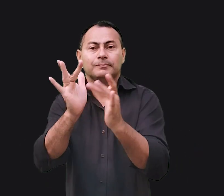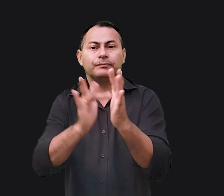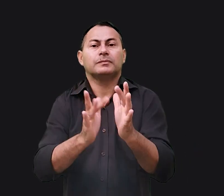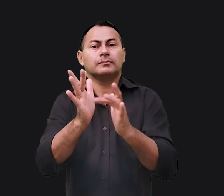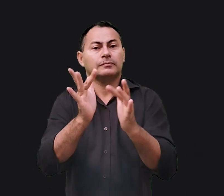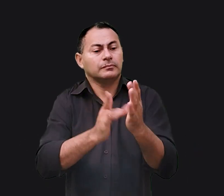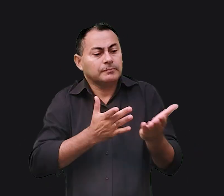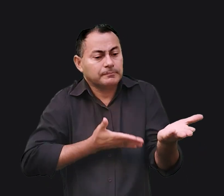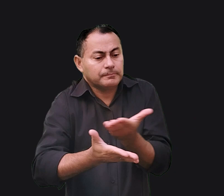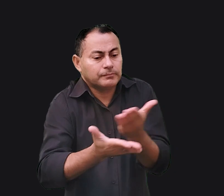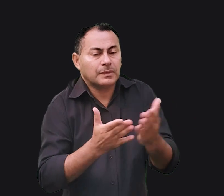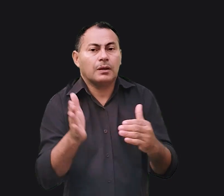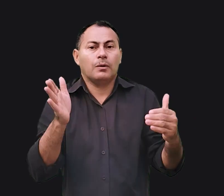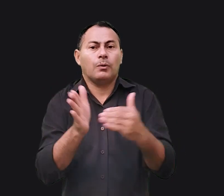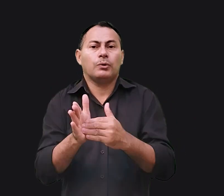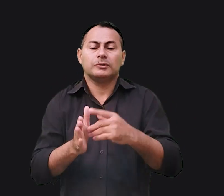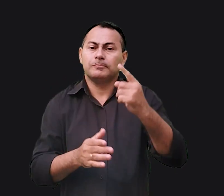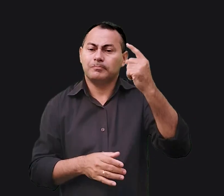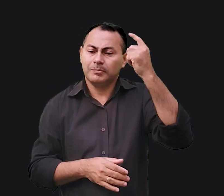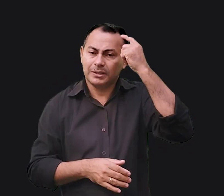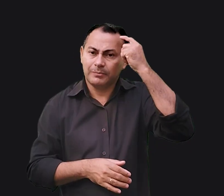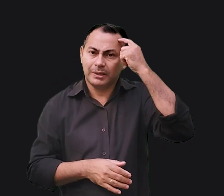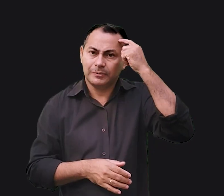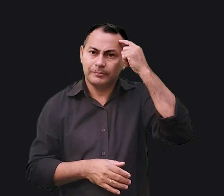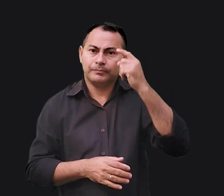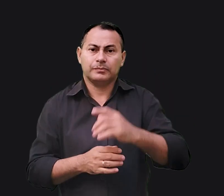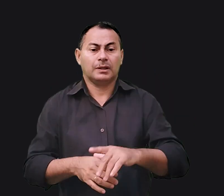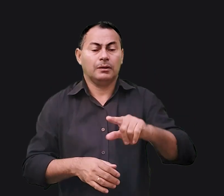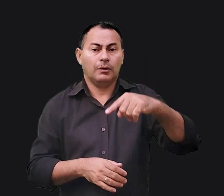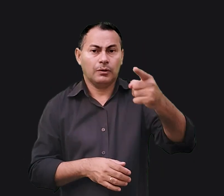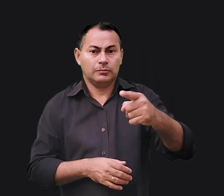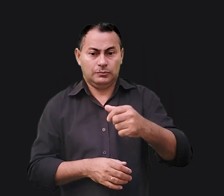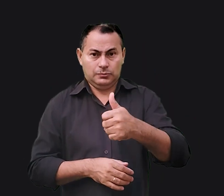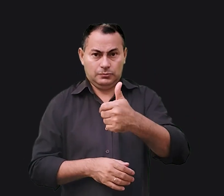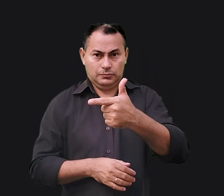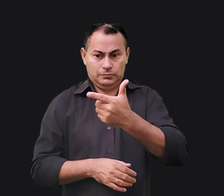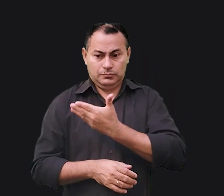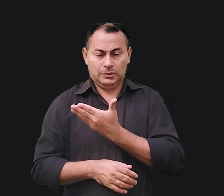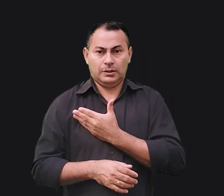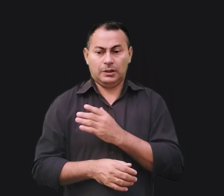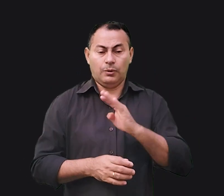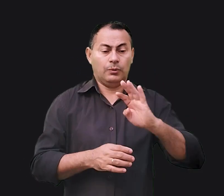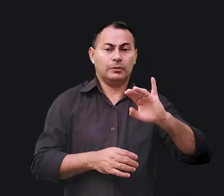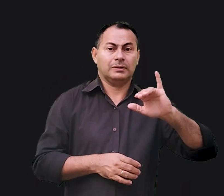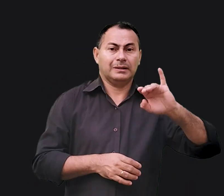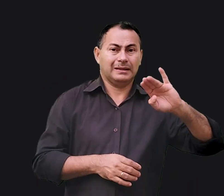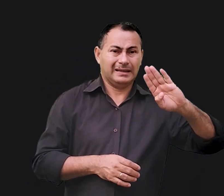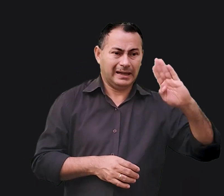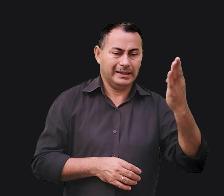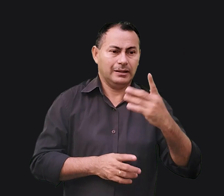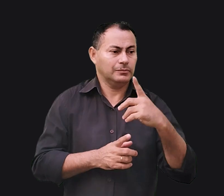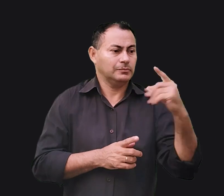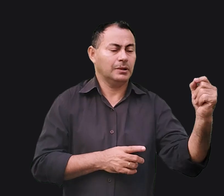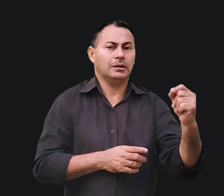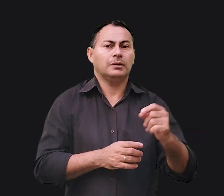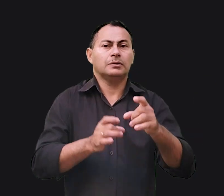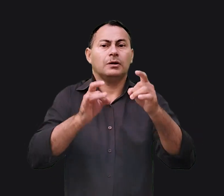Jesus compartilhou seus últimos pensamentos. Logo, o apóstolo que o trairia saiu. e sobraram